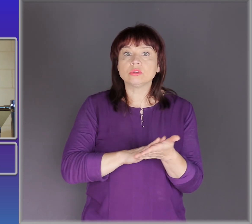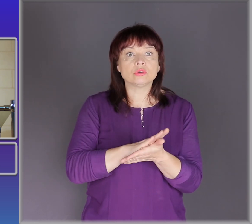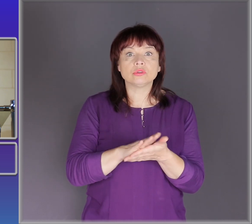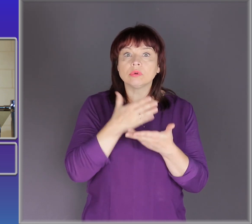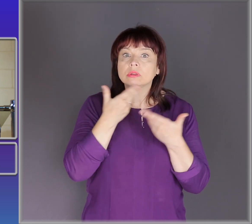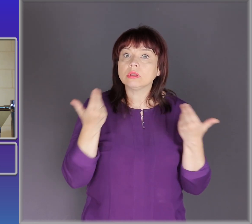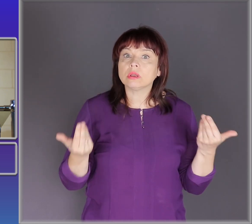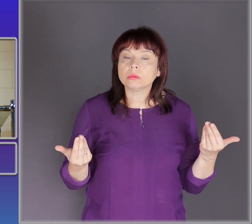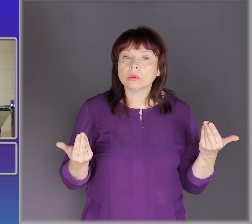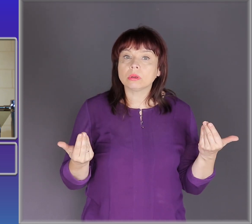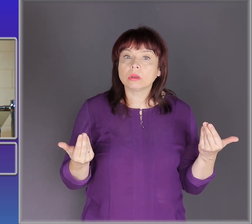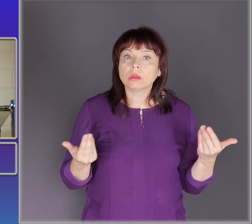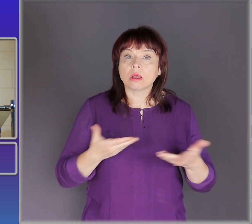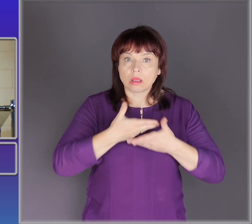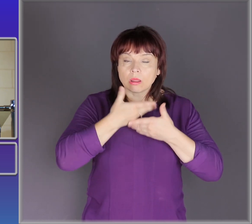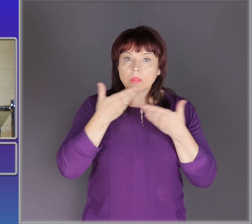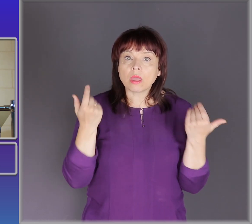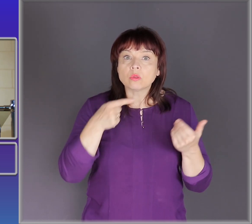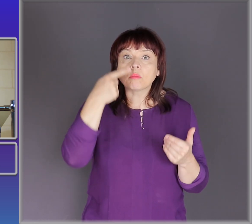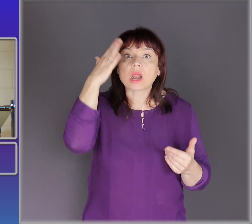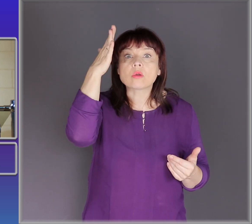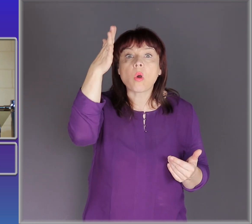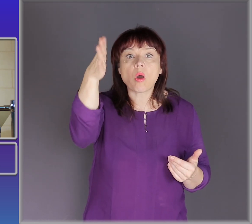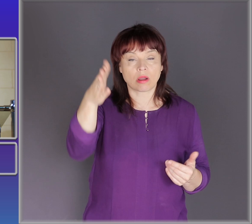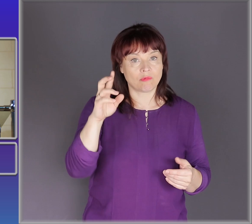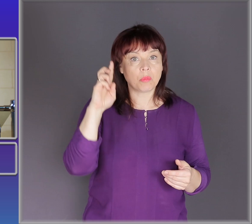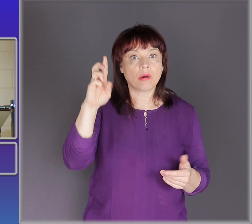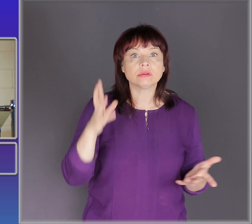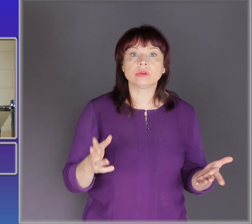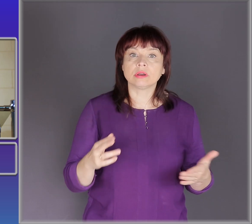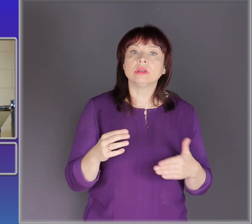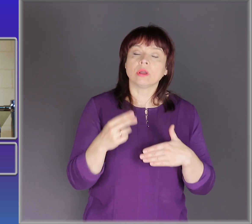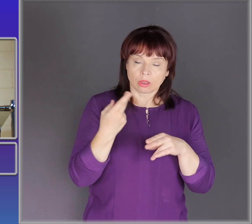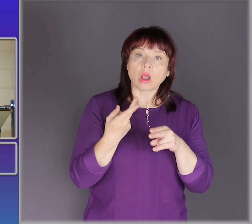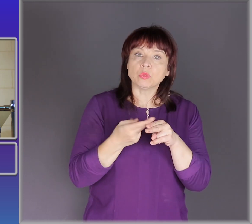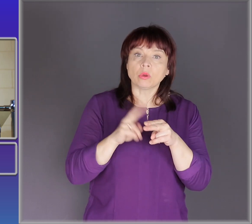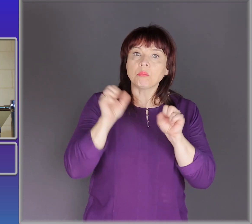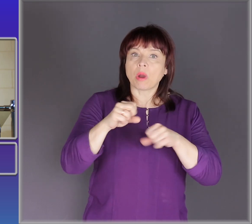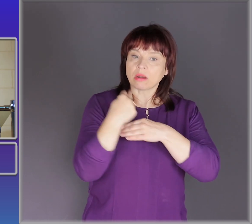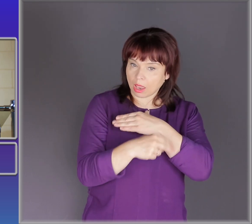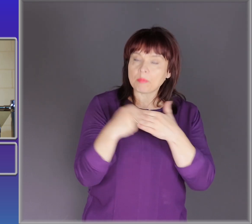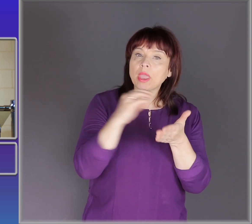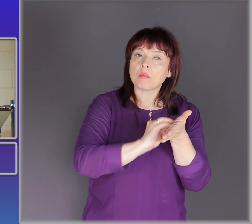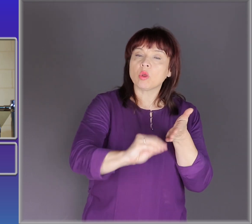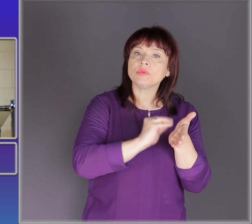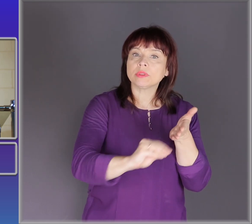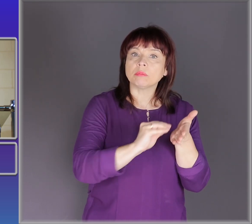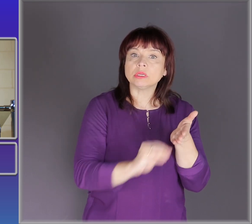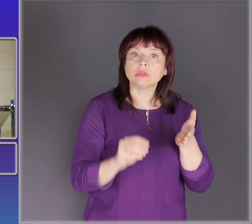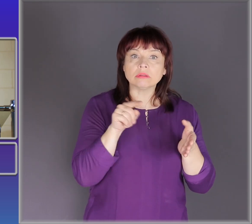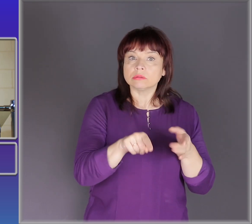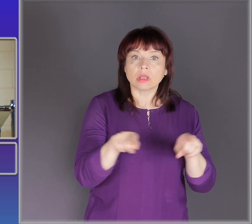пророков о которых мы воспринимаем как пророки божьи которые по крайней мере написали канон который вошли в